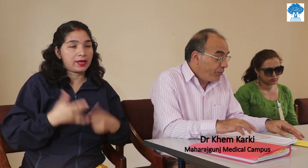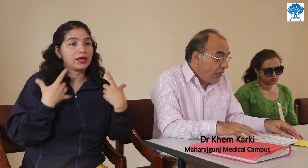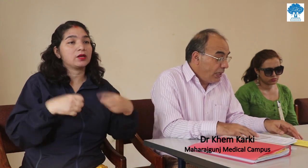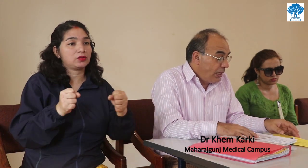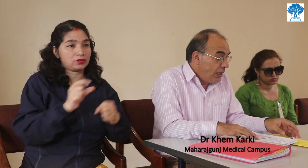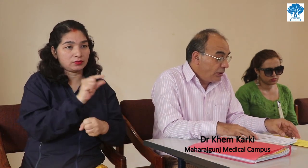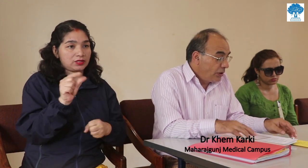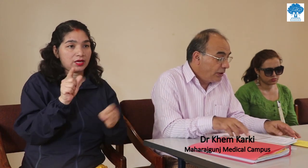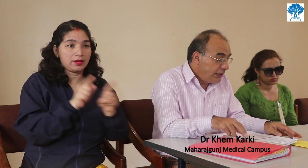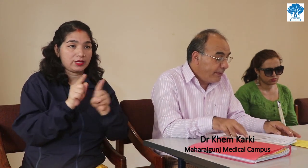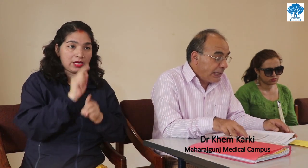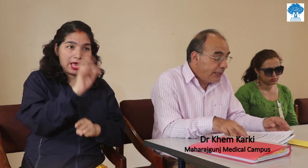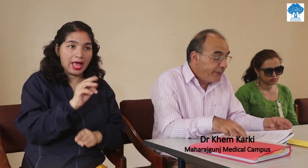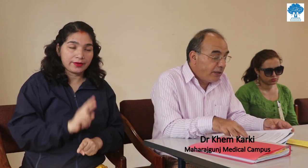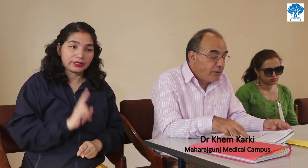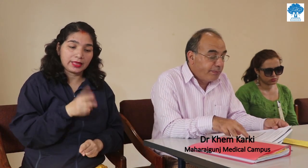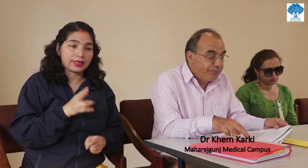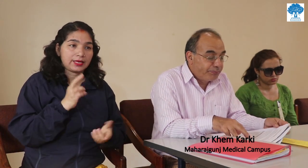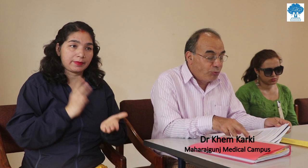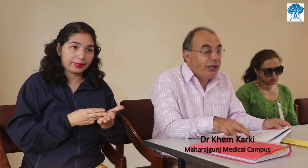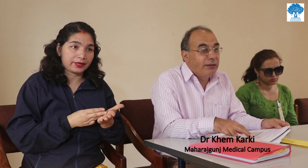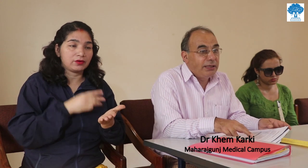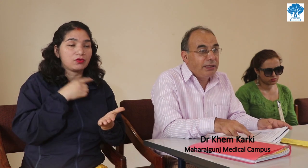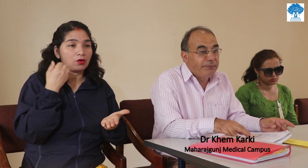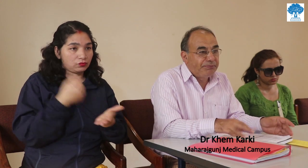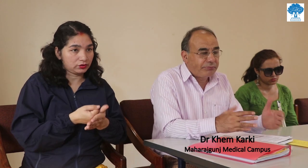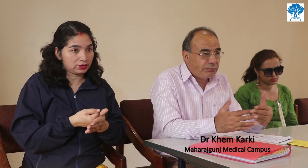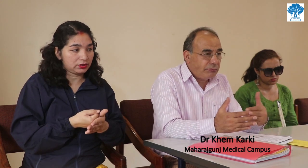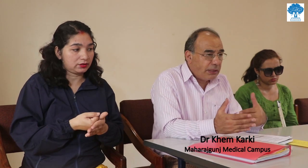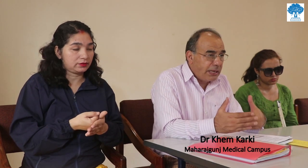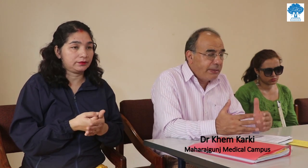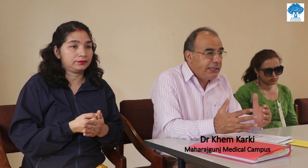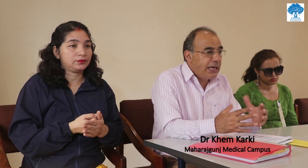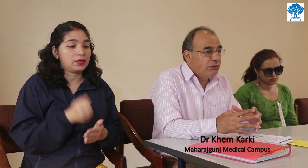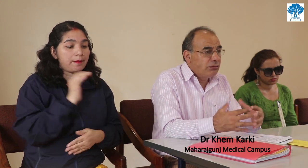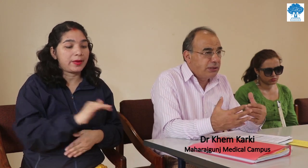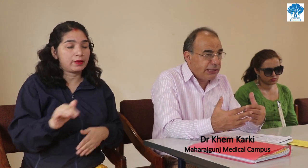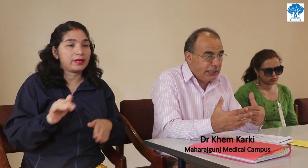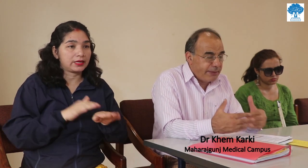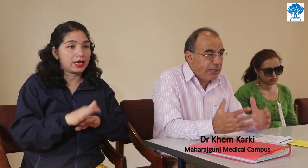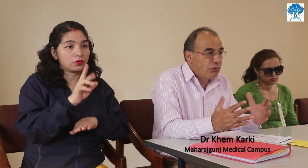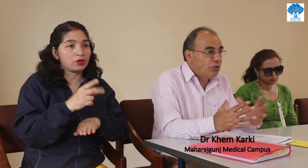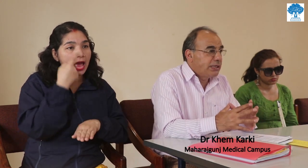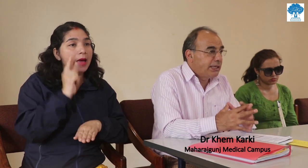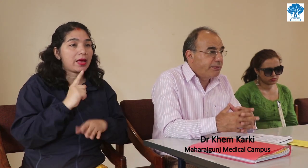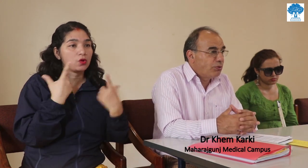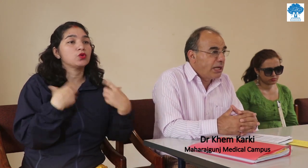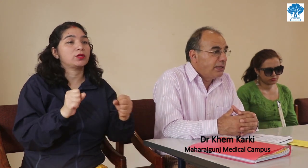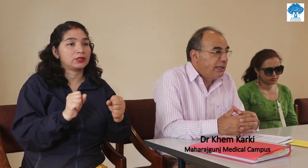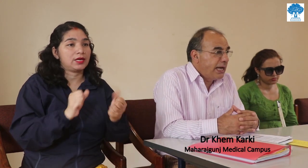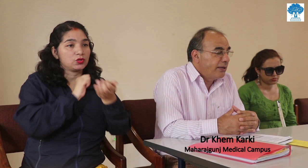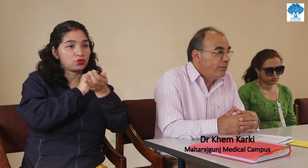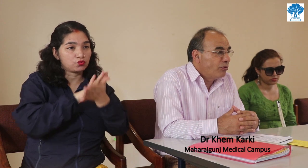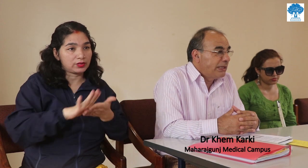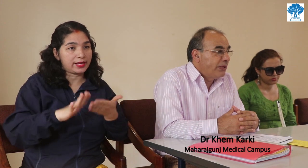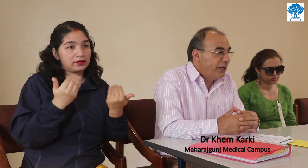आयो. तर त्यतिले मात्रै पनि अब पुगेन कि बालबालिकाहरू र चाहिँ आमाहरूको स्वास्थ्यलाई पनि सुधार